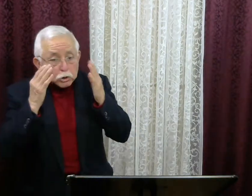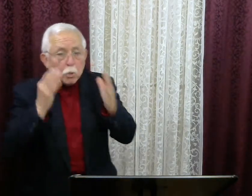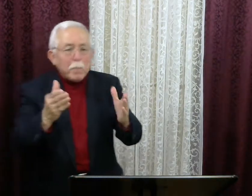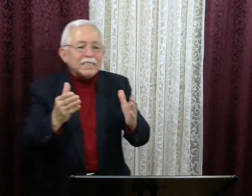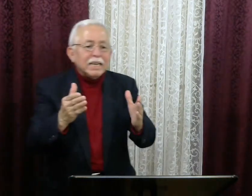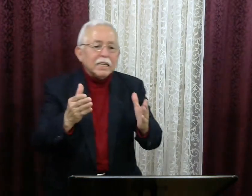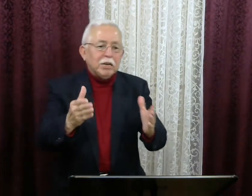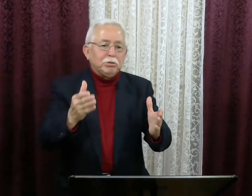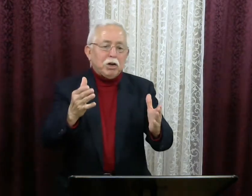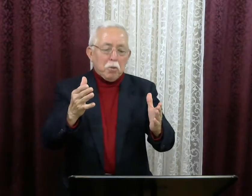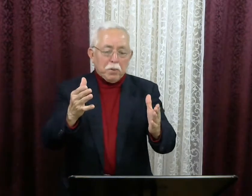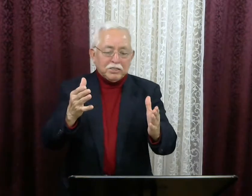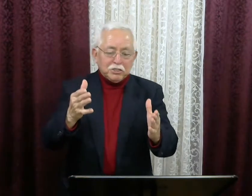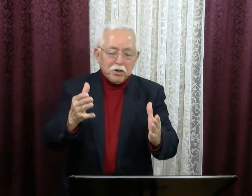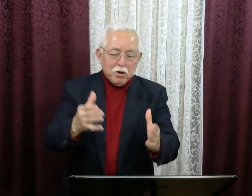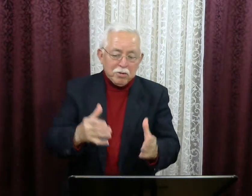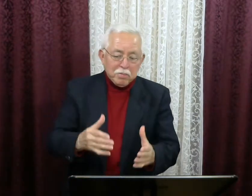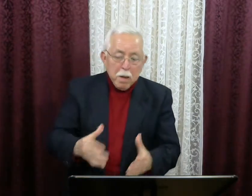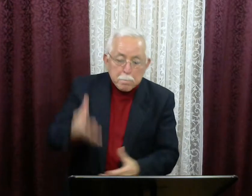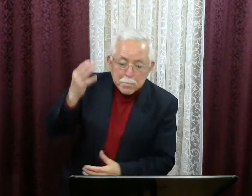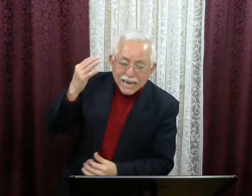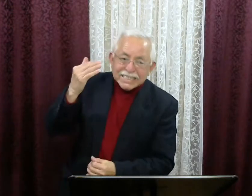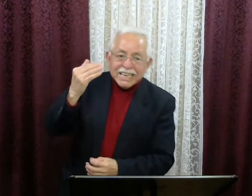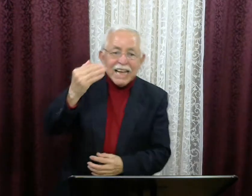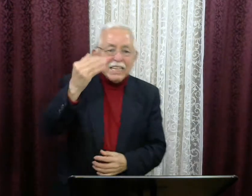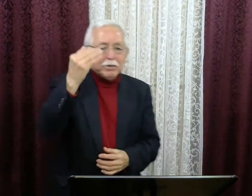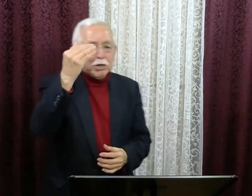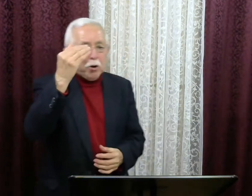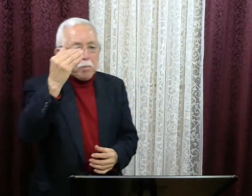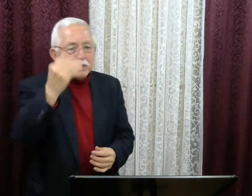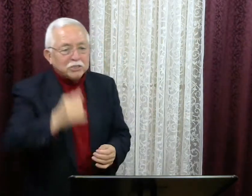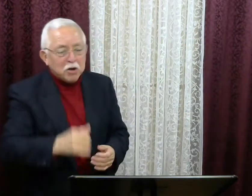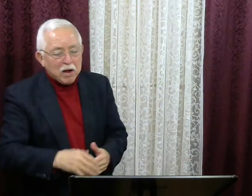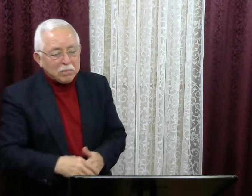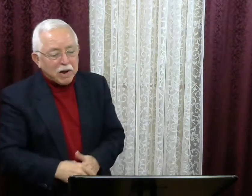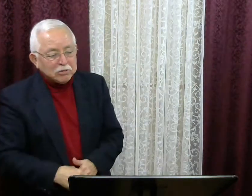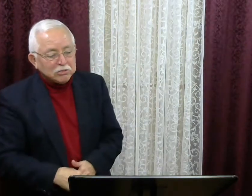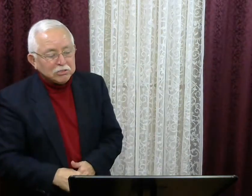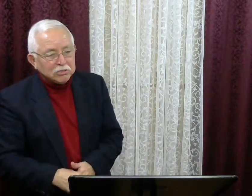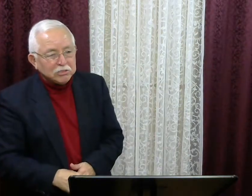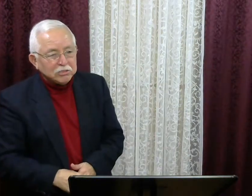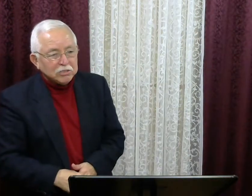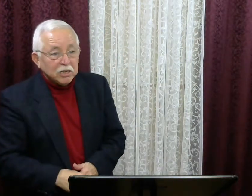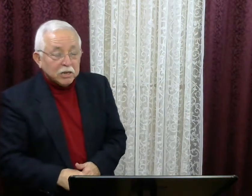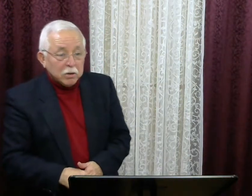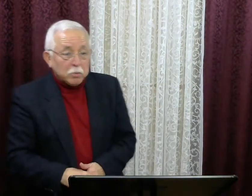más allá de nuestra comprensión, más allá de nuestra comprensión, hermanos.